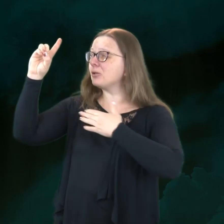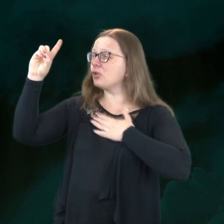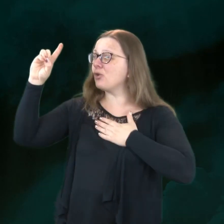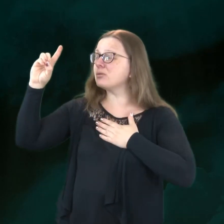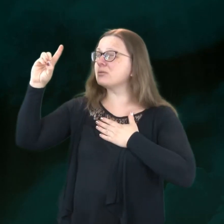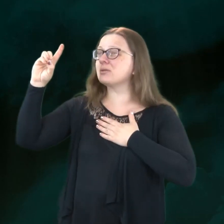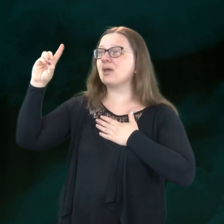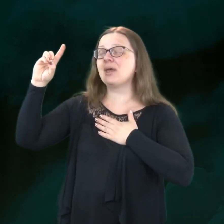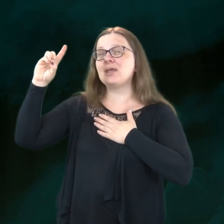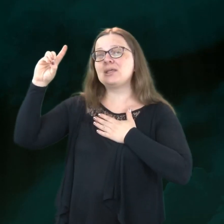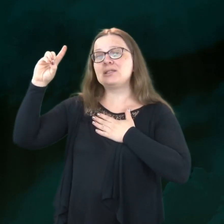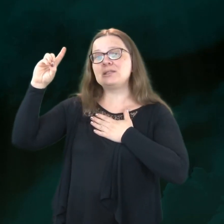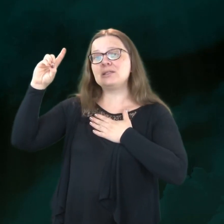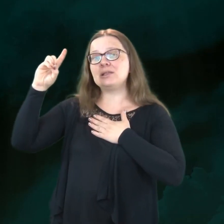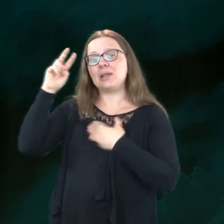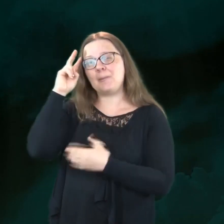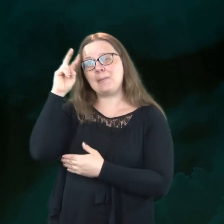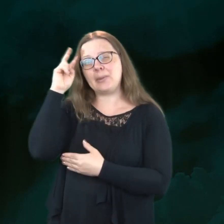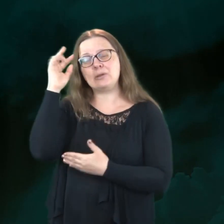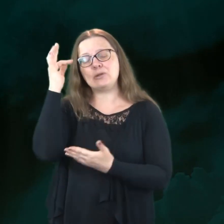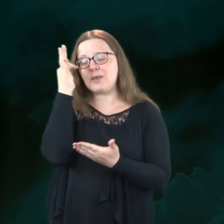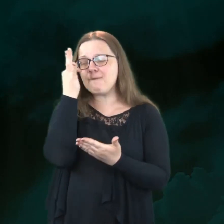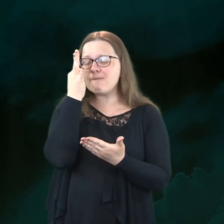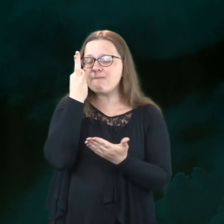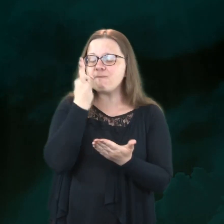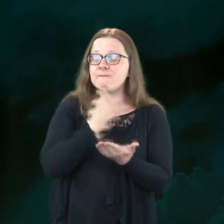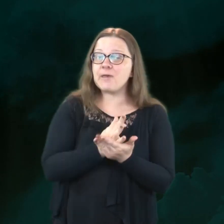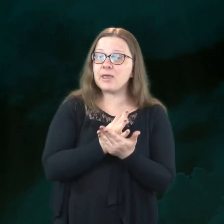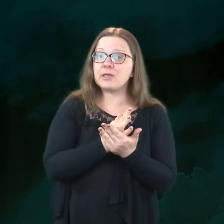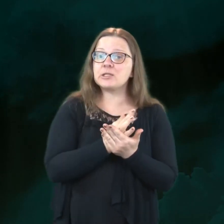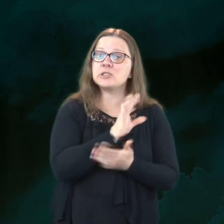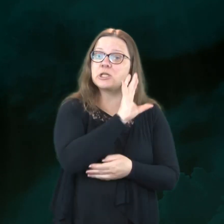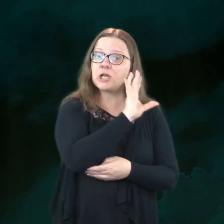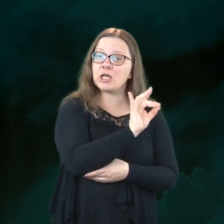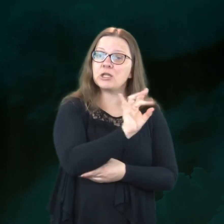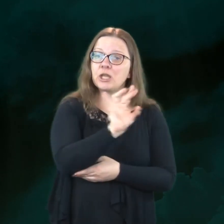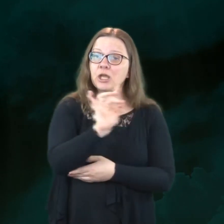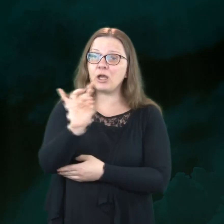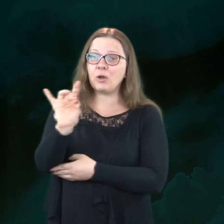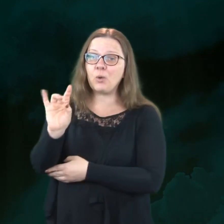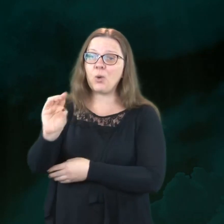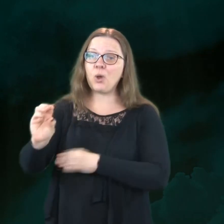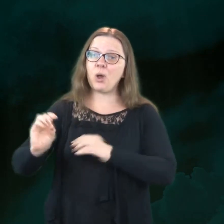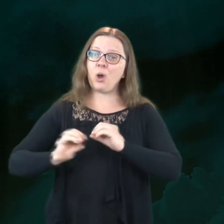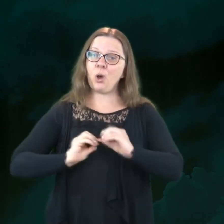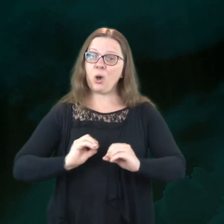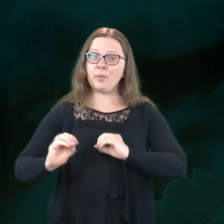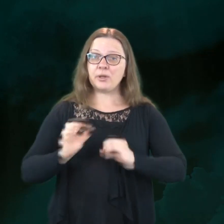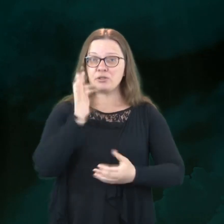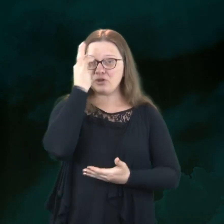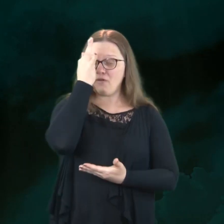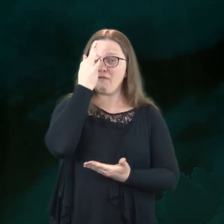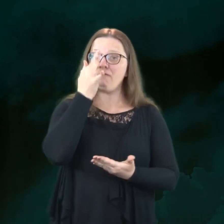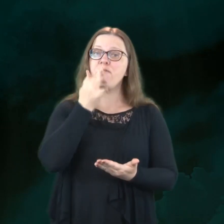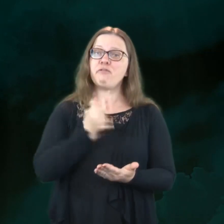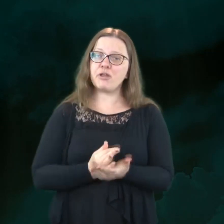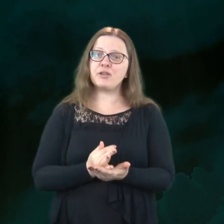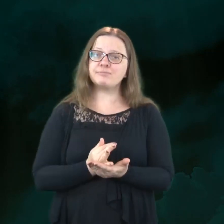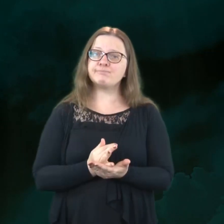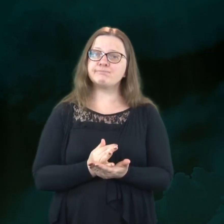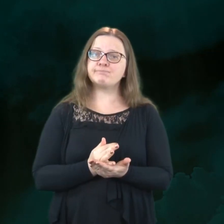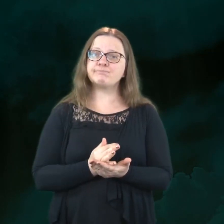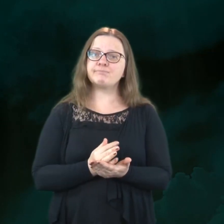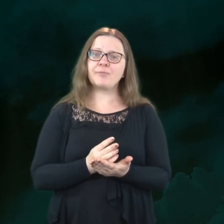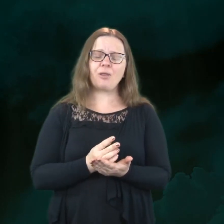operosidade da vossa fé. Aqui nós traduzimos para obra de fé. É bom essa